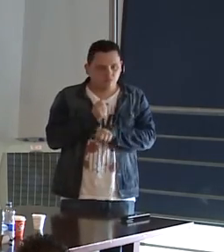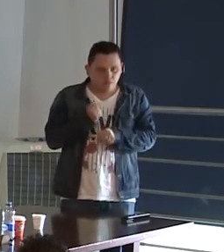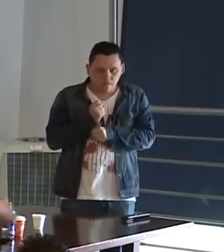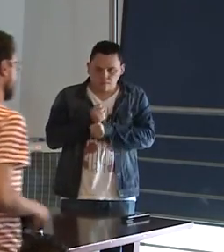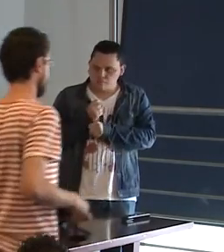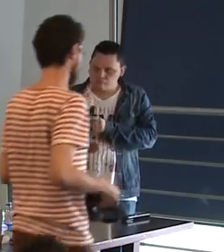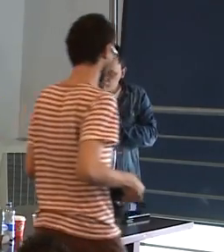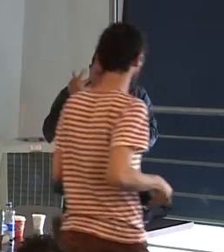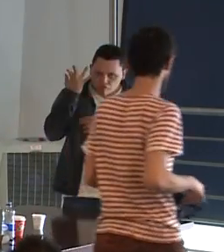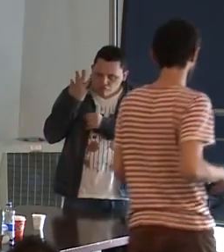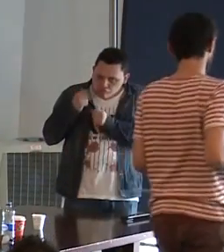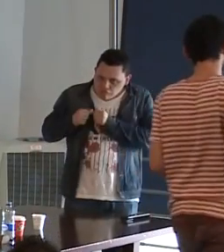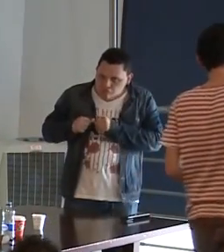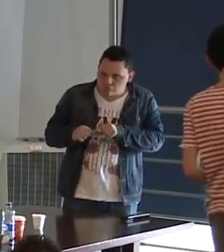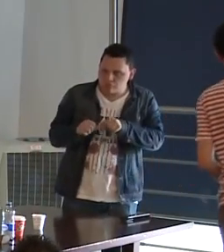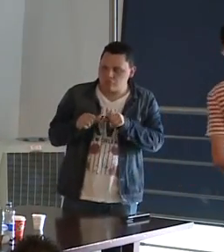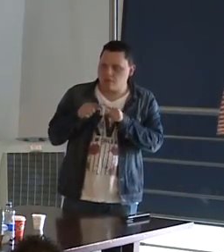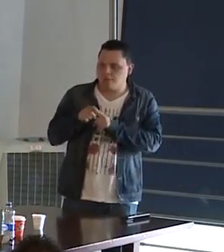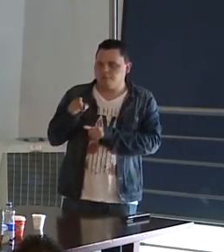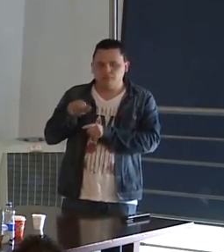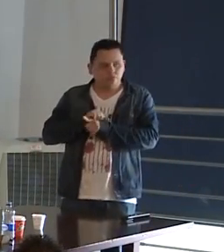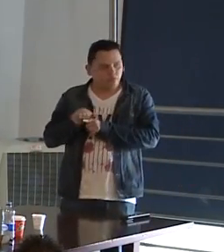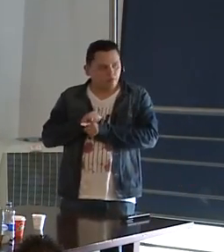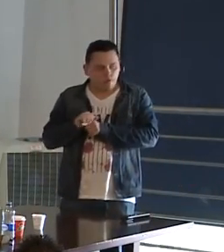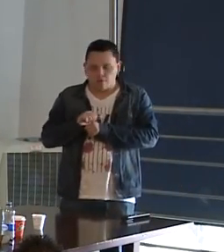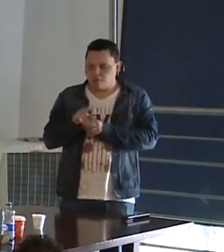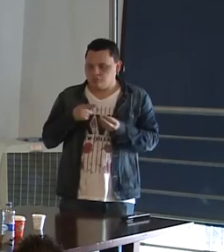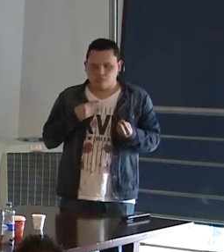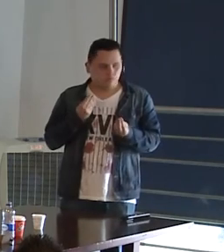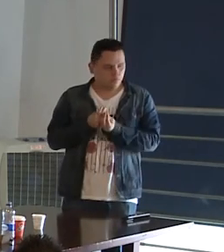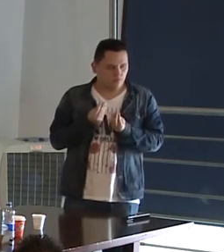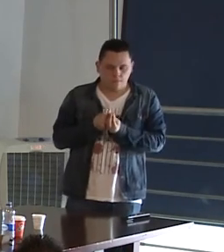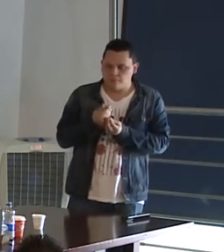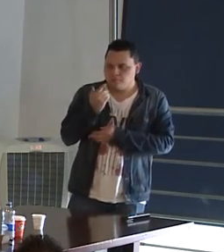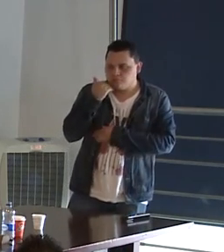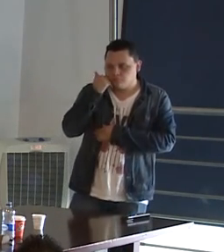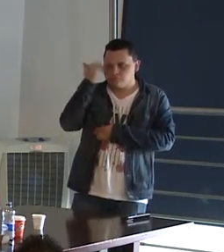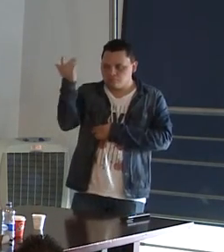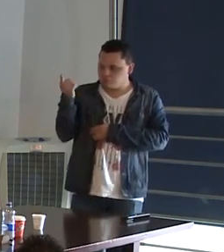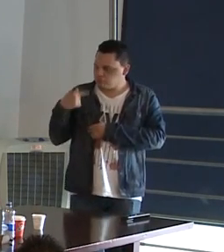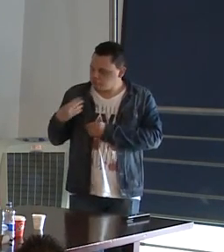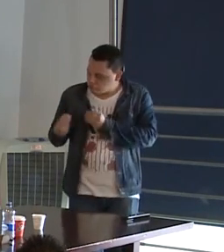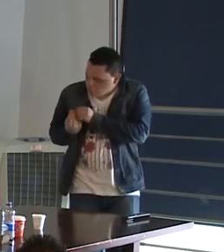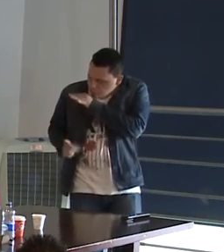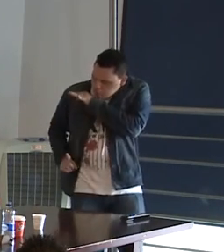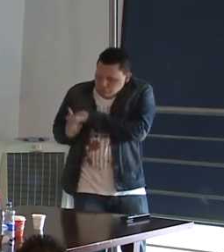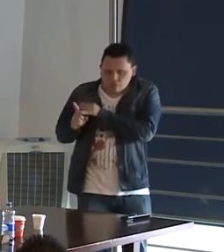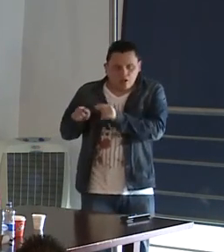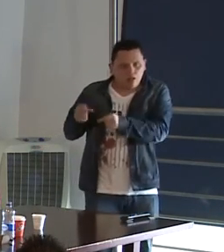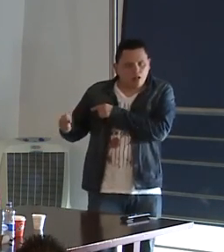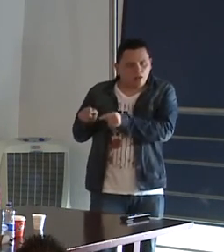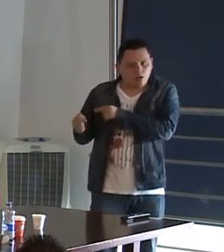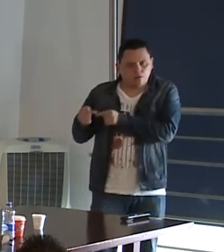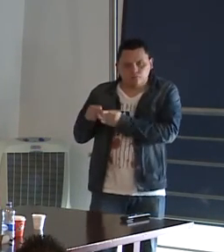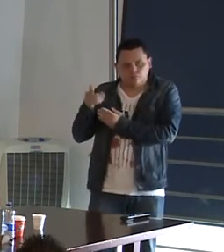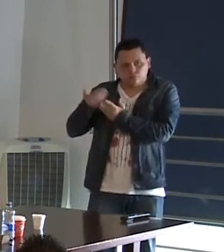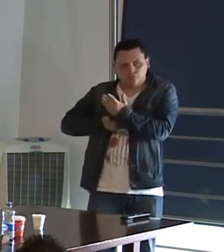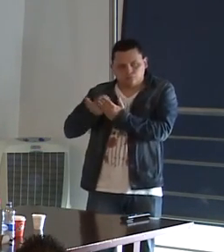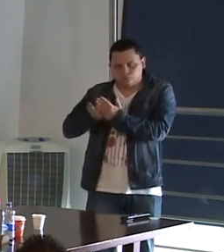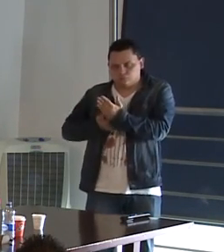de llevar a la práctica lo que los compañeros, compañeras mayores tejieron en unas discusiones y en un